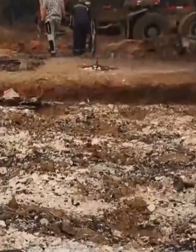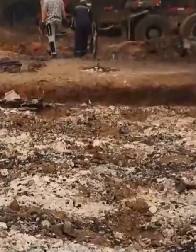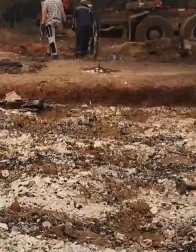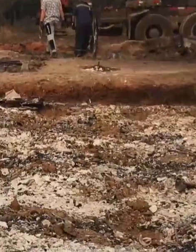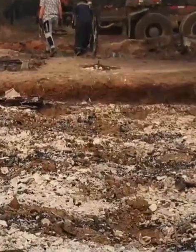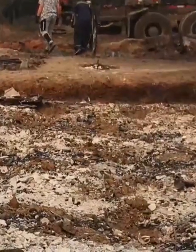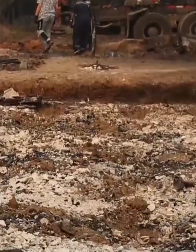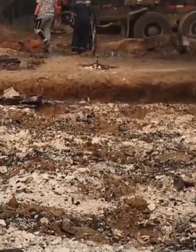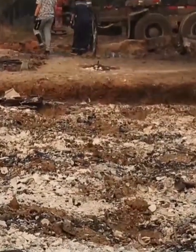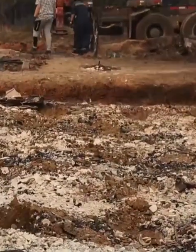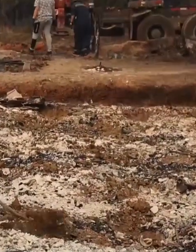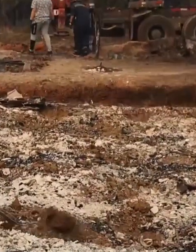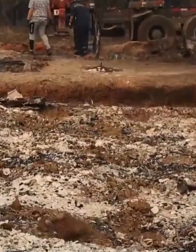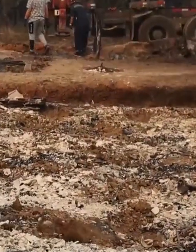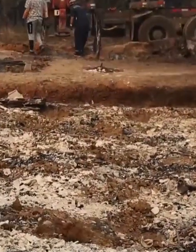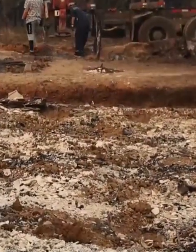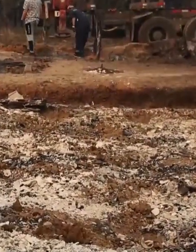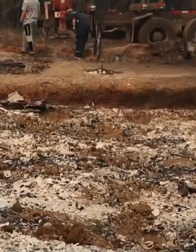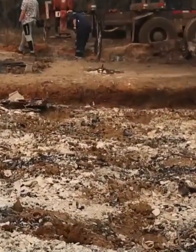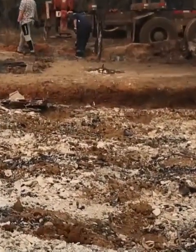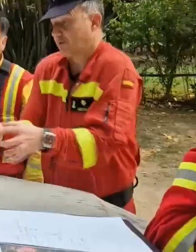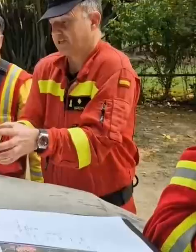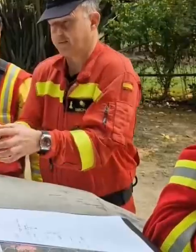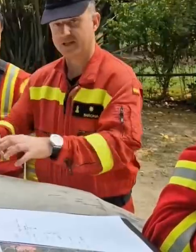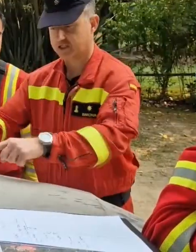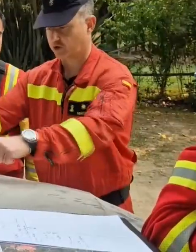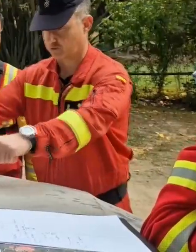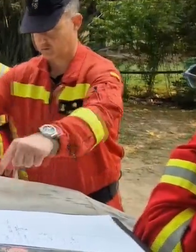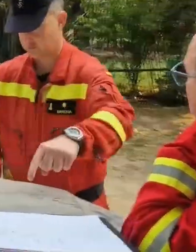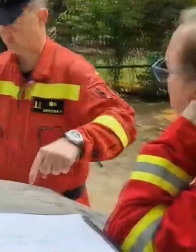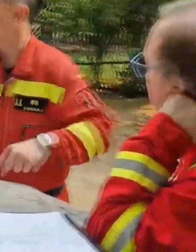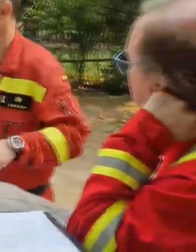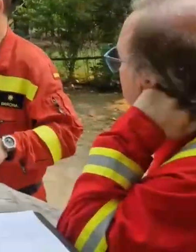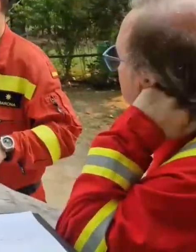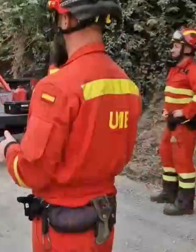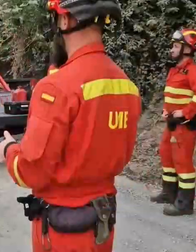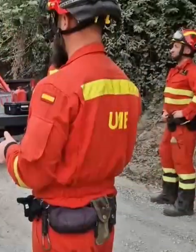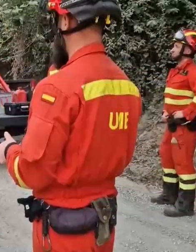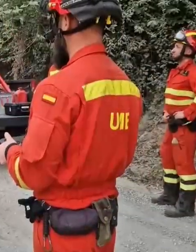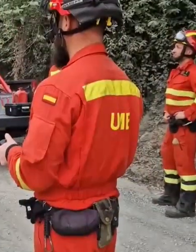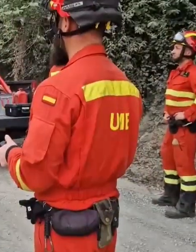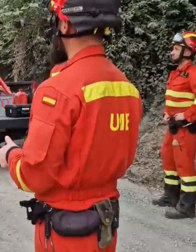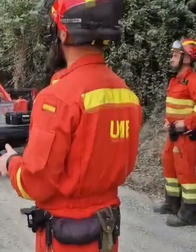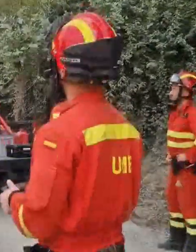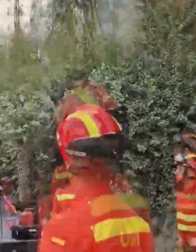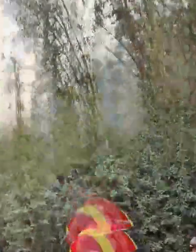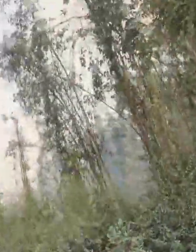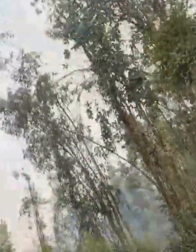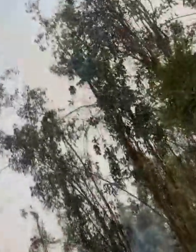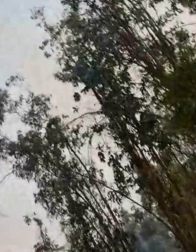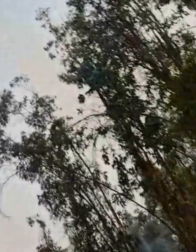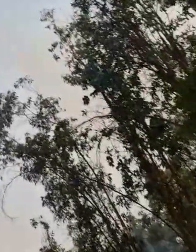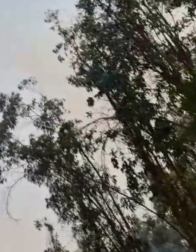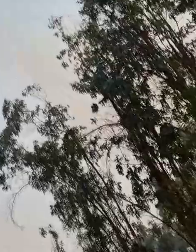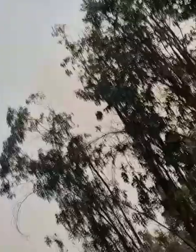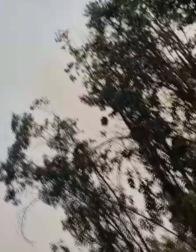Prevención y Respuesta ante Desastres, SENAPRED. Además de los brigadistas nacionales, este miércoles aterrizaron en Chile